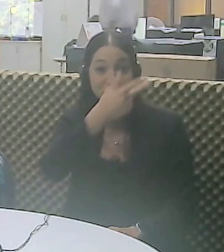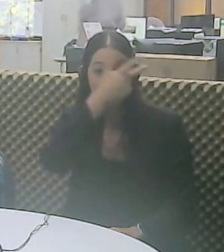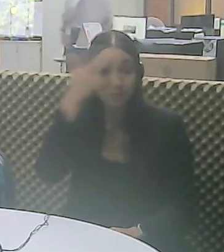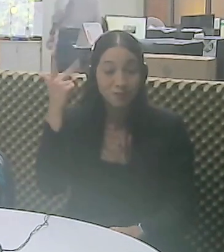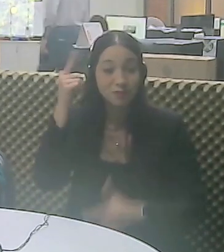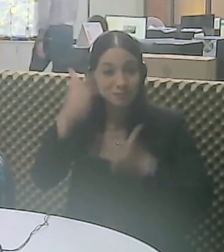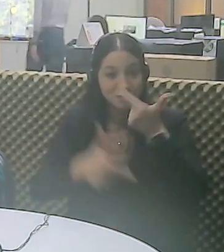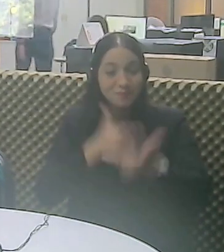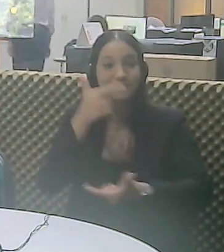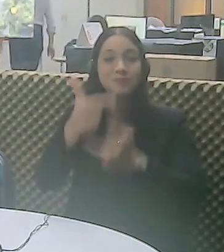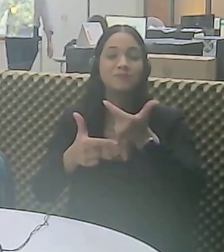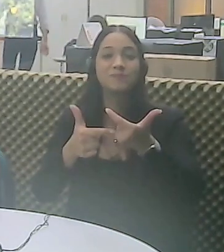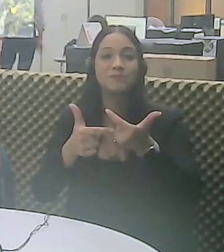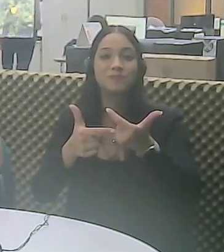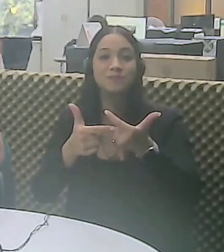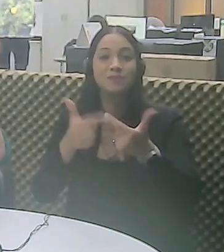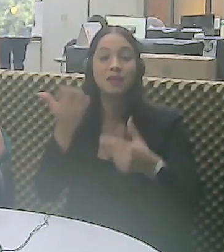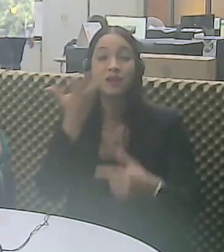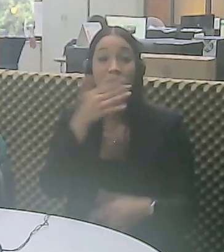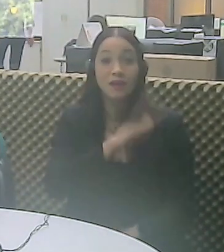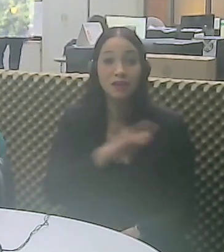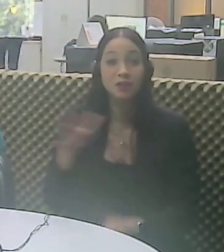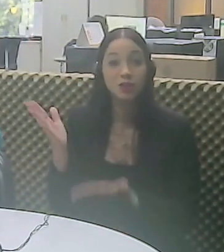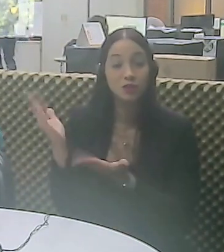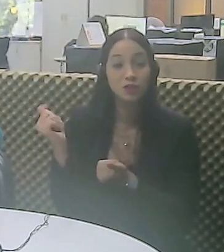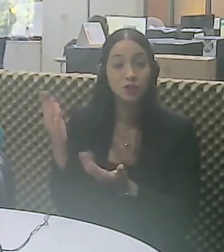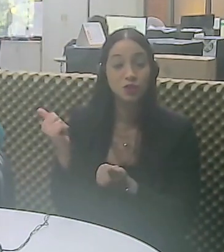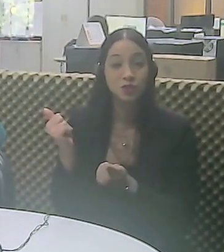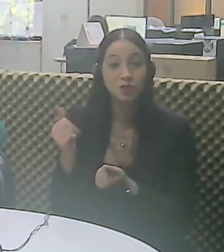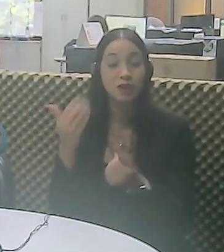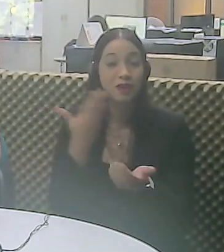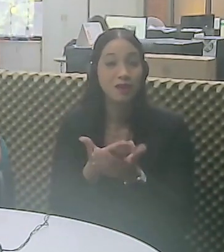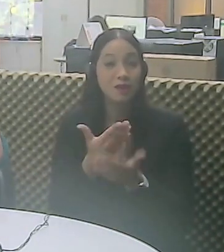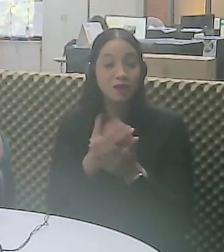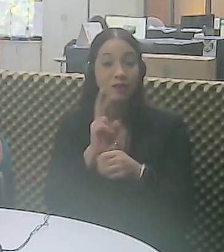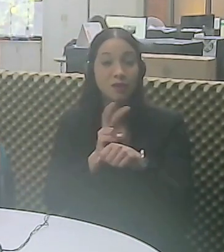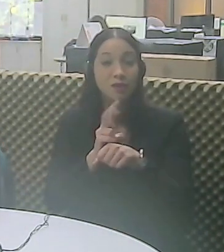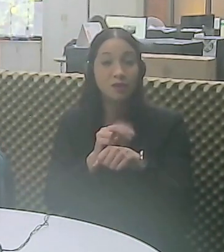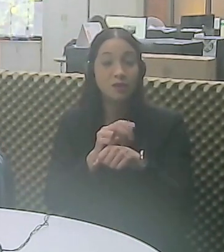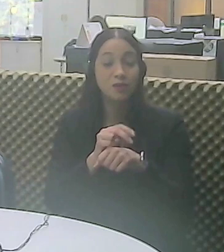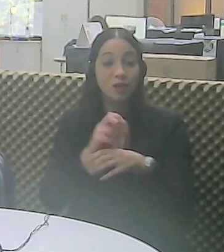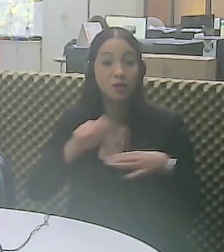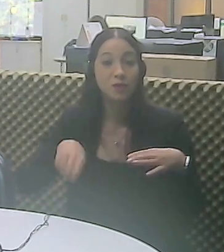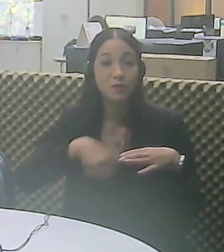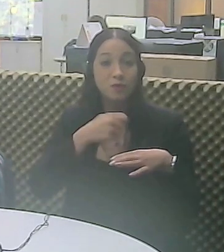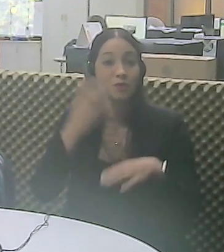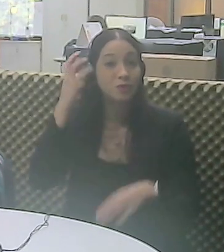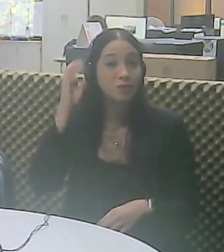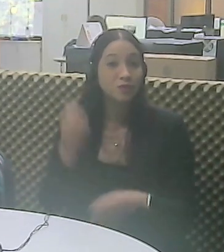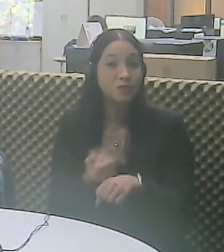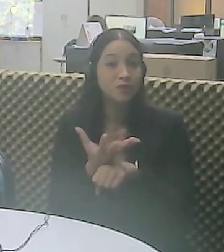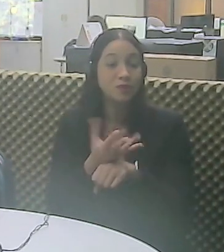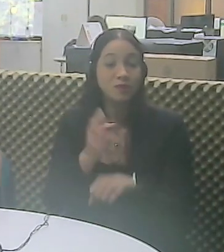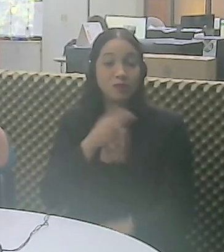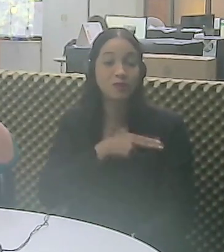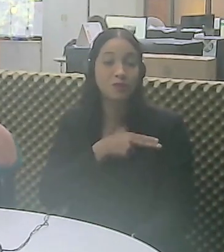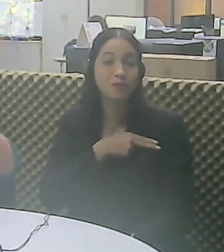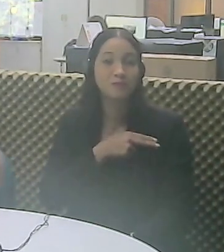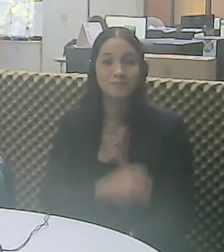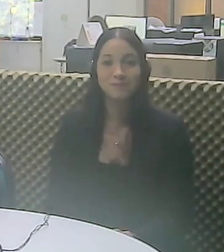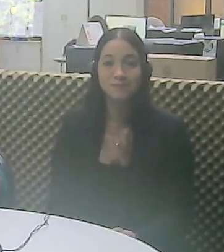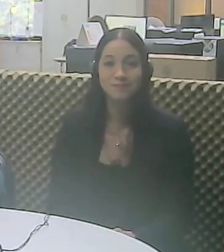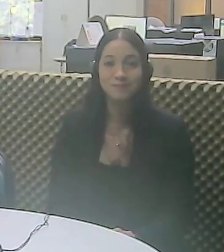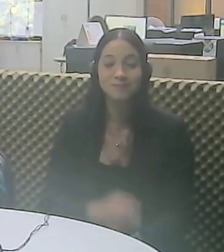no mercado de trabalho. Nossas crianças e jovens agora têm aulas de robótica, culinária e podcast nos